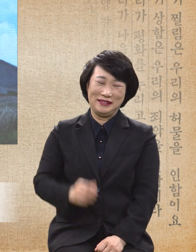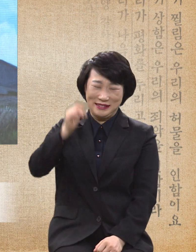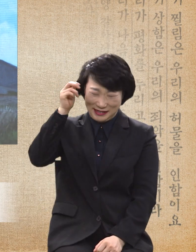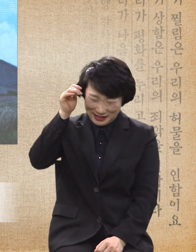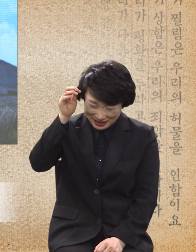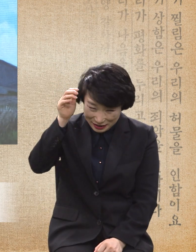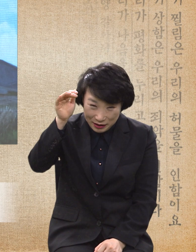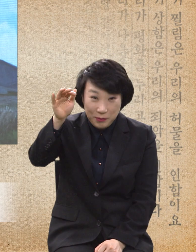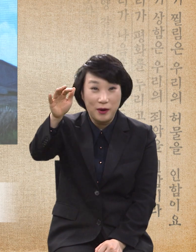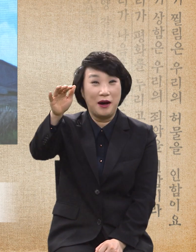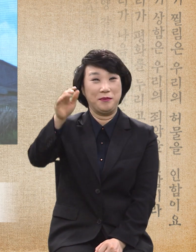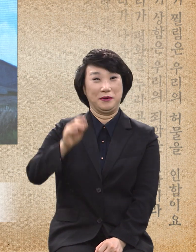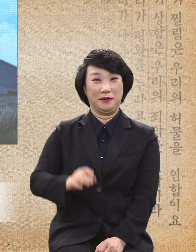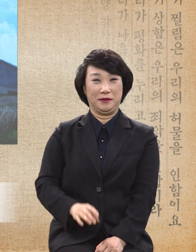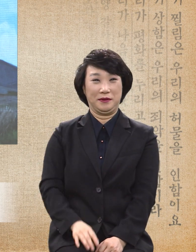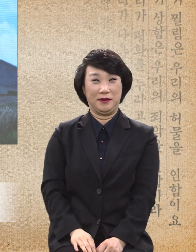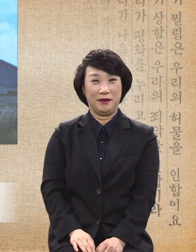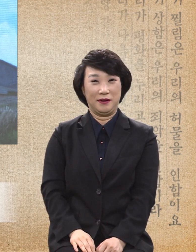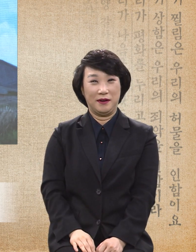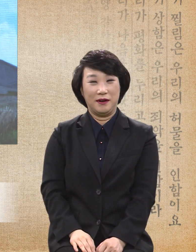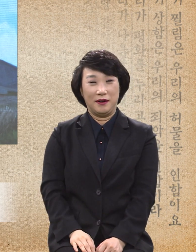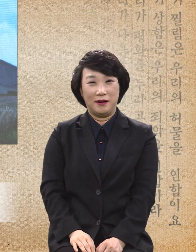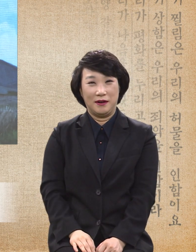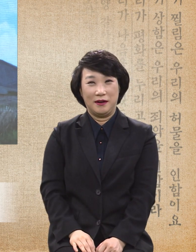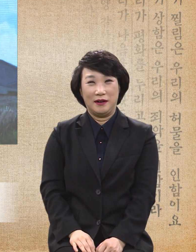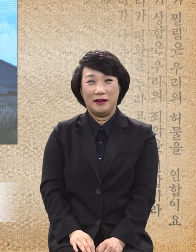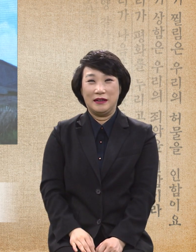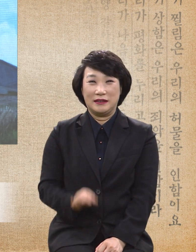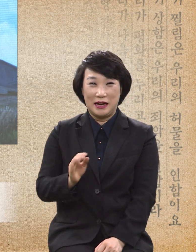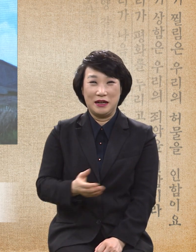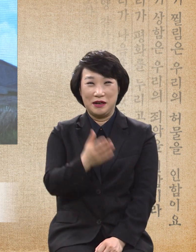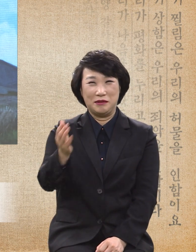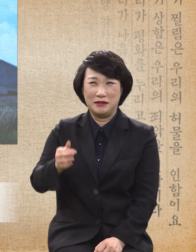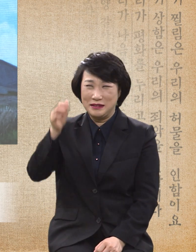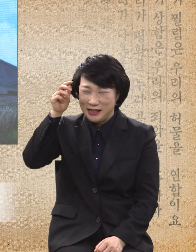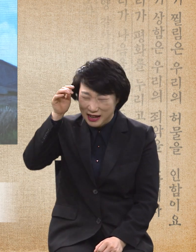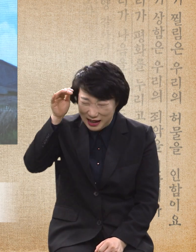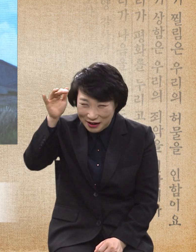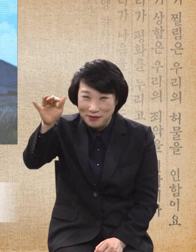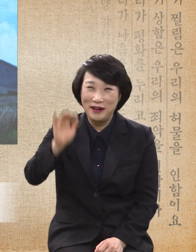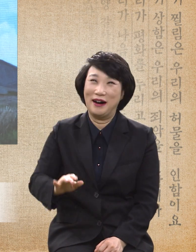사모하며 아주 살이 마를 정도로 보고 싶으지.